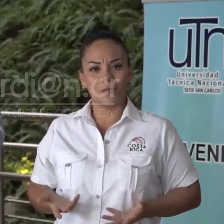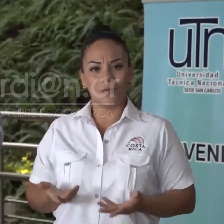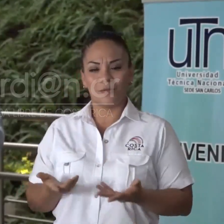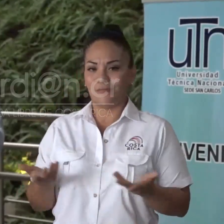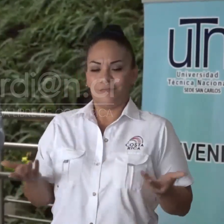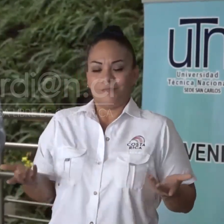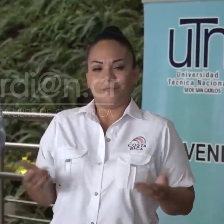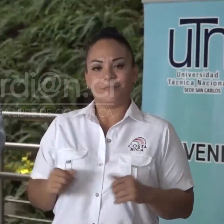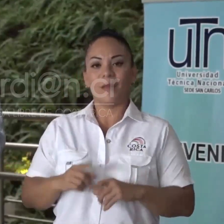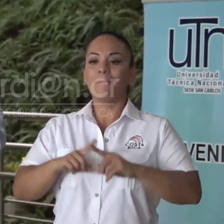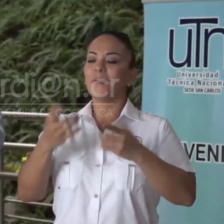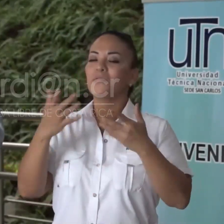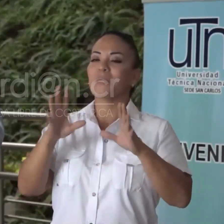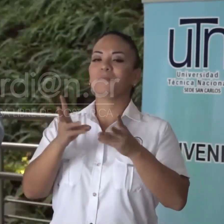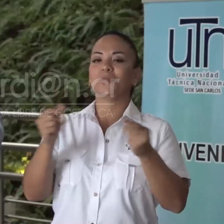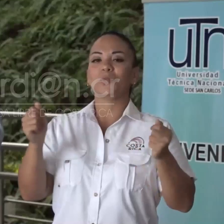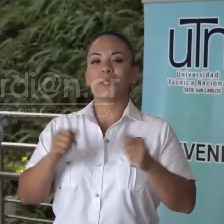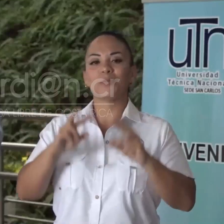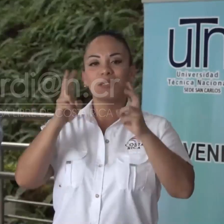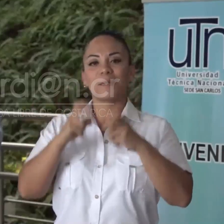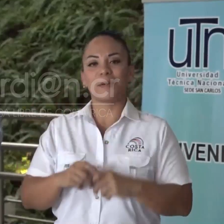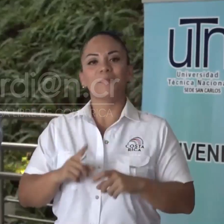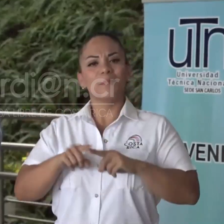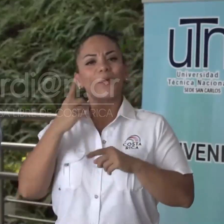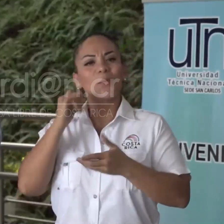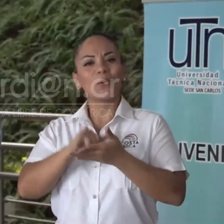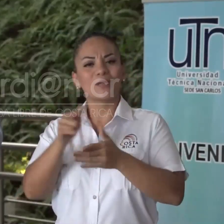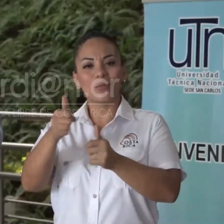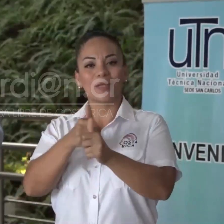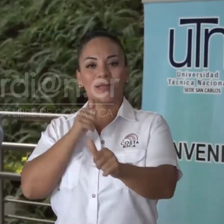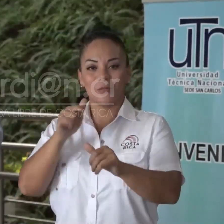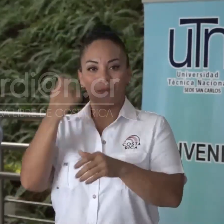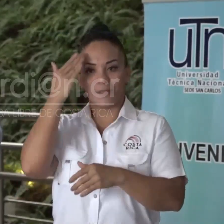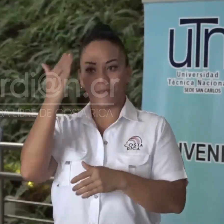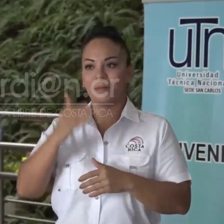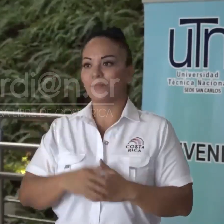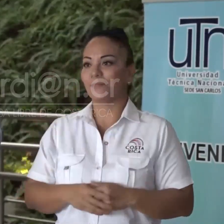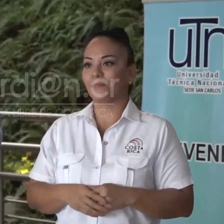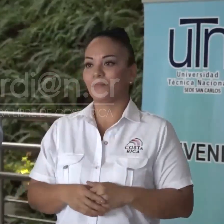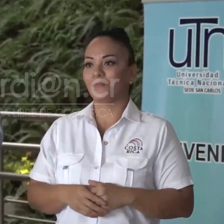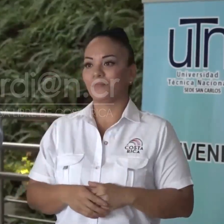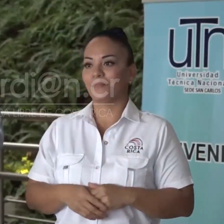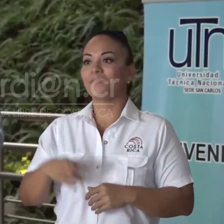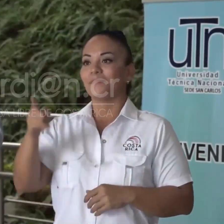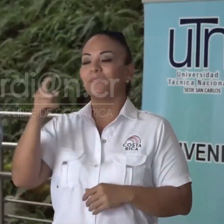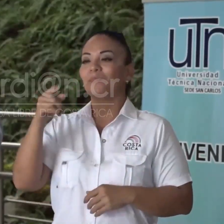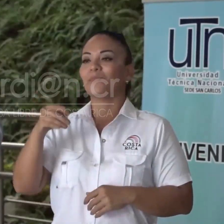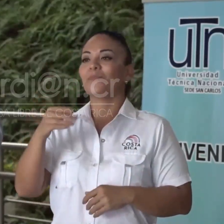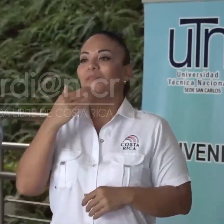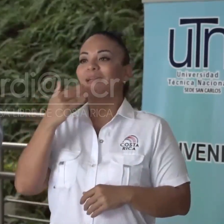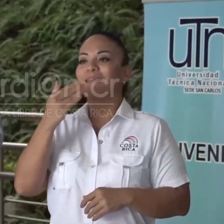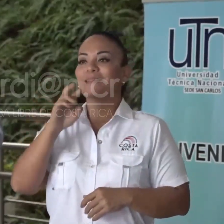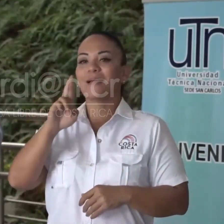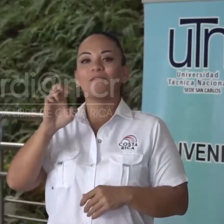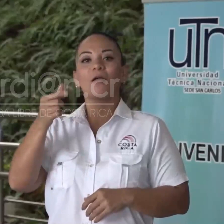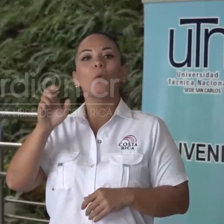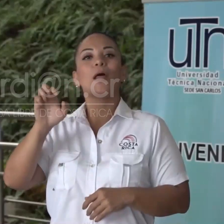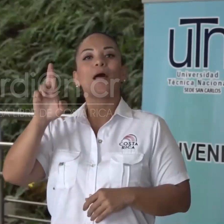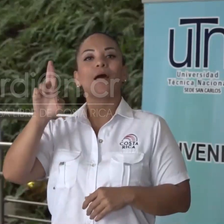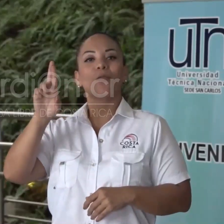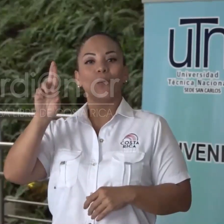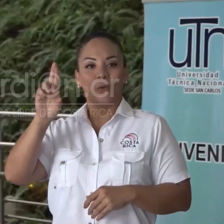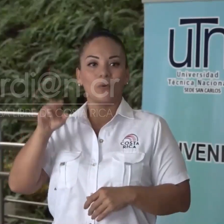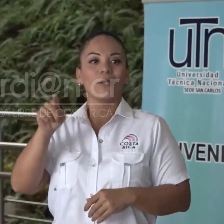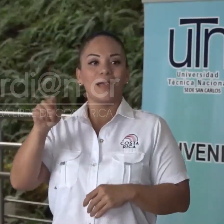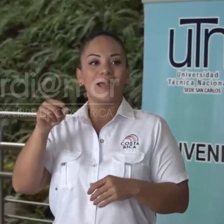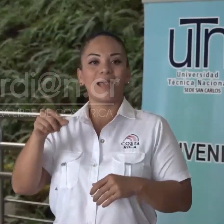rosticería? Pues ya lo arreglamos, pero por eso es que ha estado el atraso. Y por cierto, muchas gracias al regulador general nuevo, porque nos